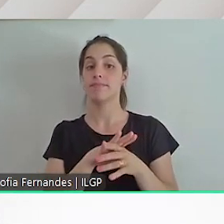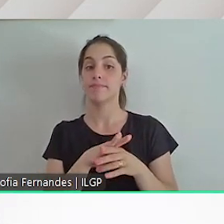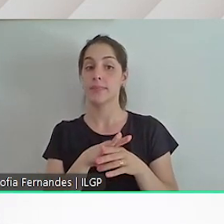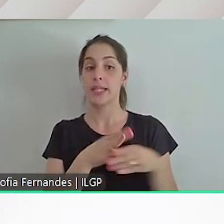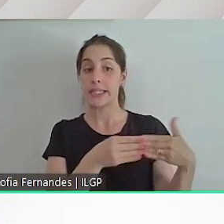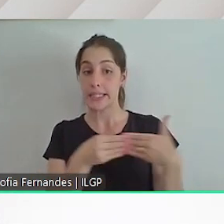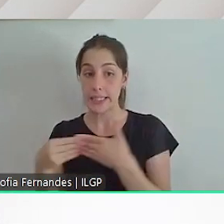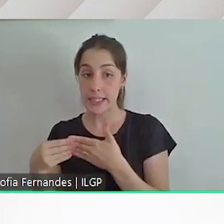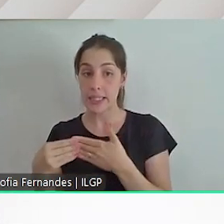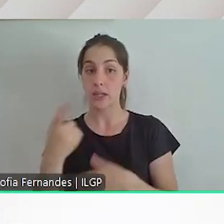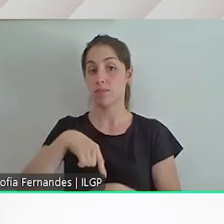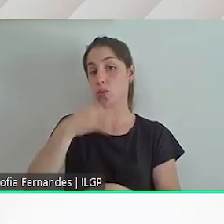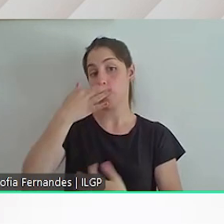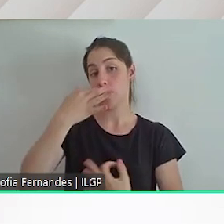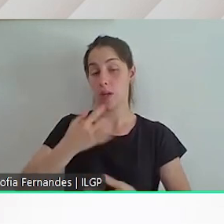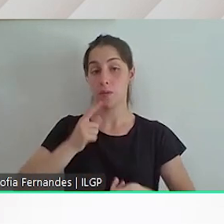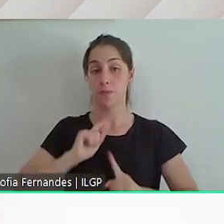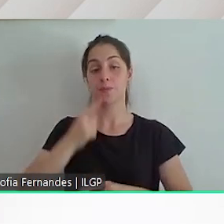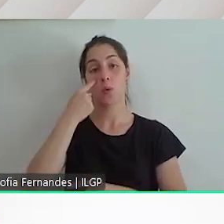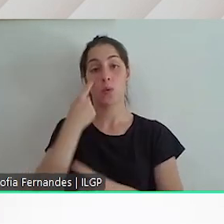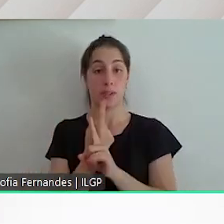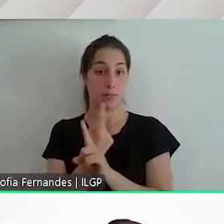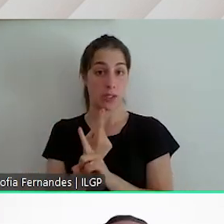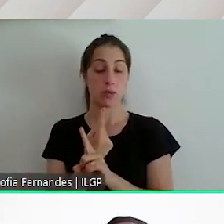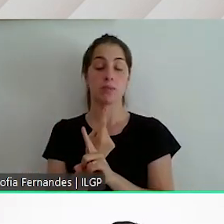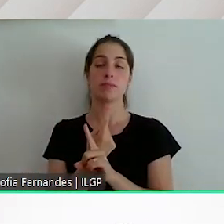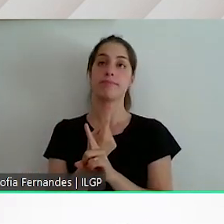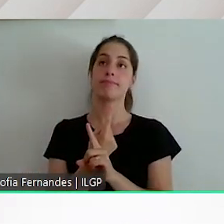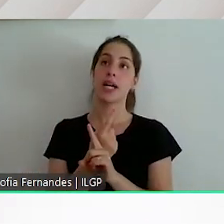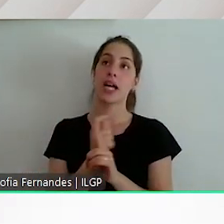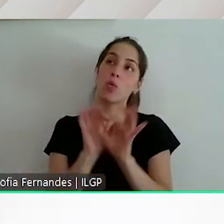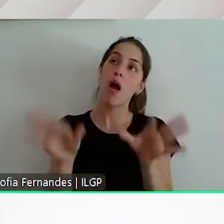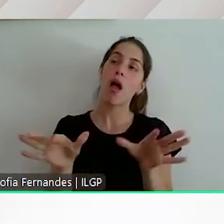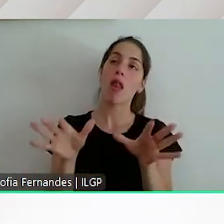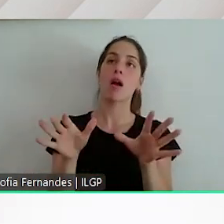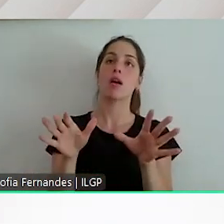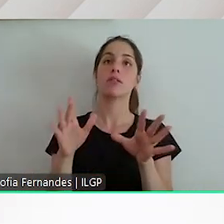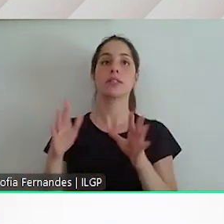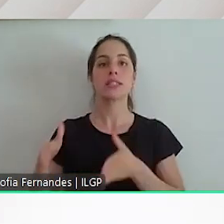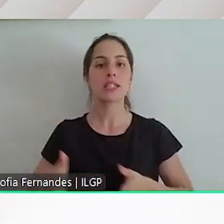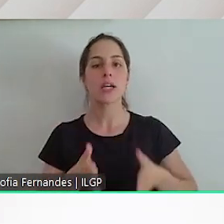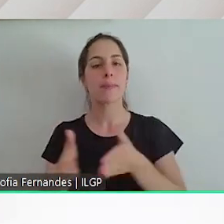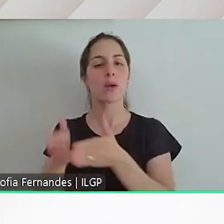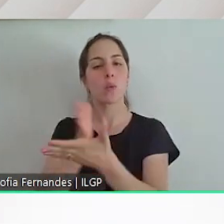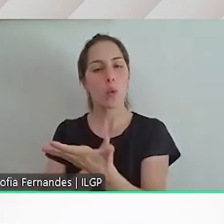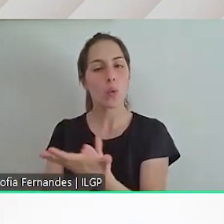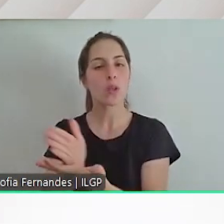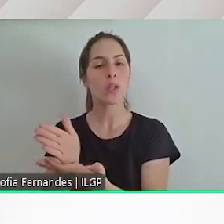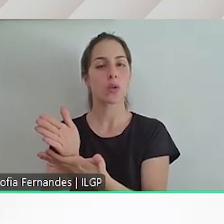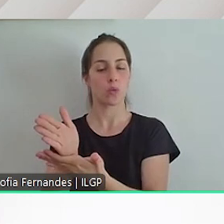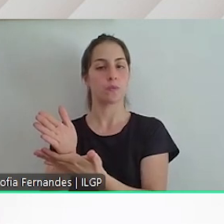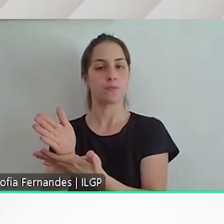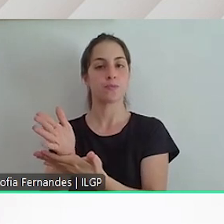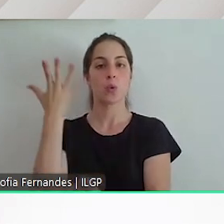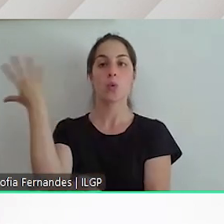acreditamos in-alumni que o conhecimento é um caminho contínuo, comprometido com a promoção de uma